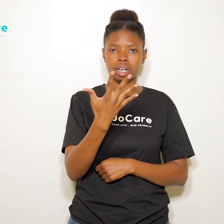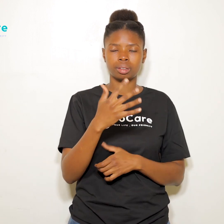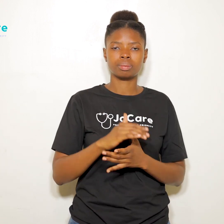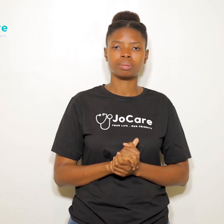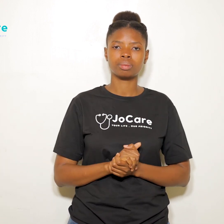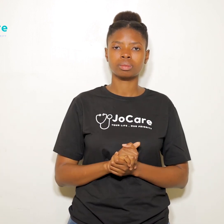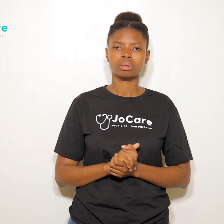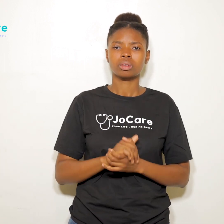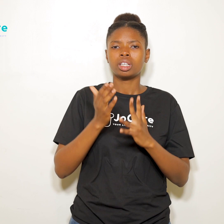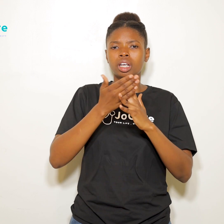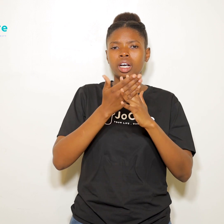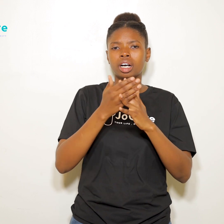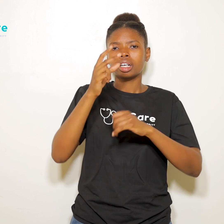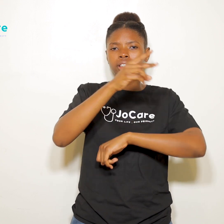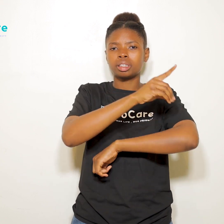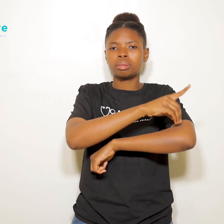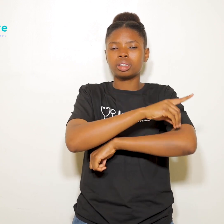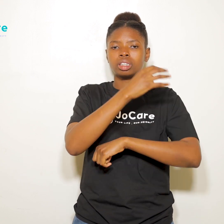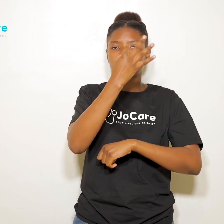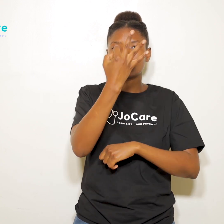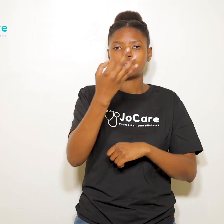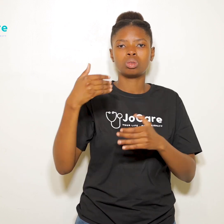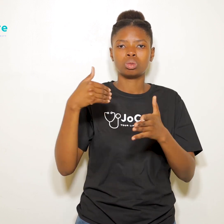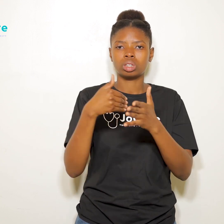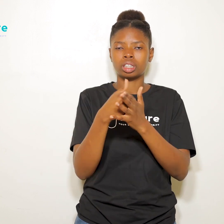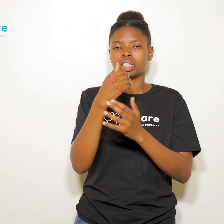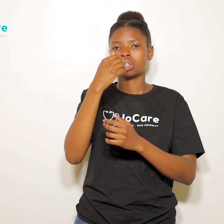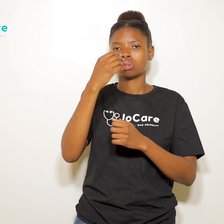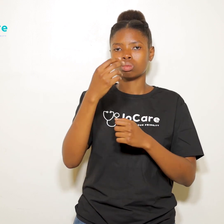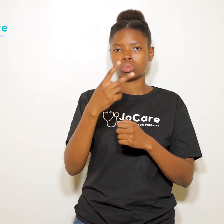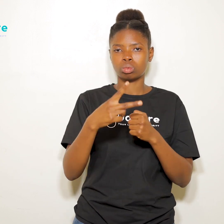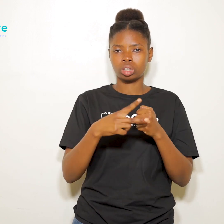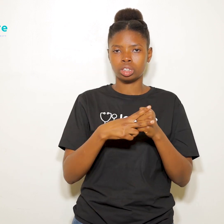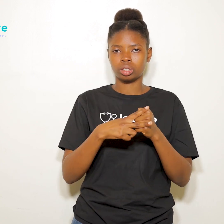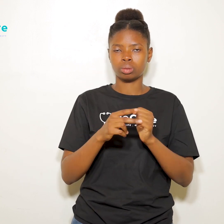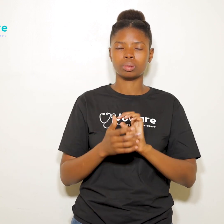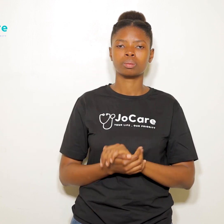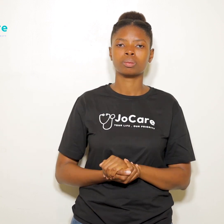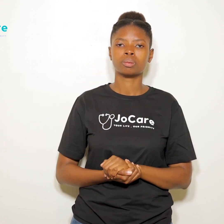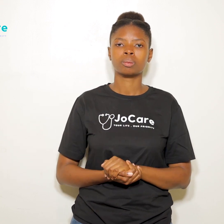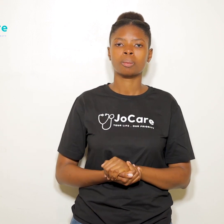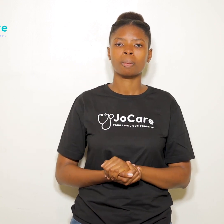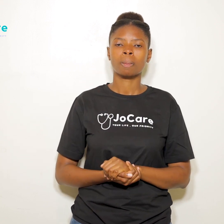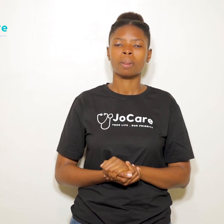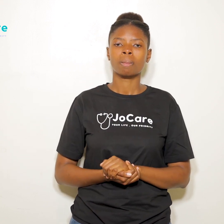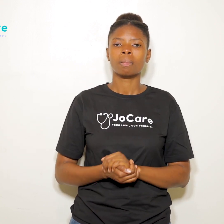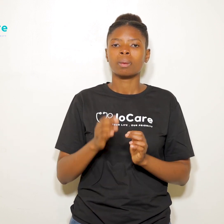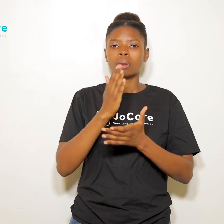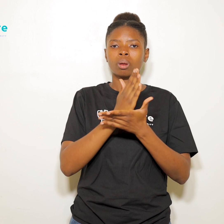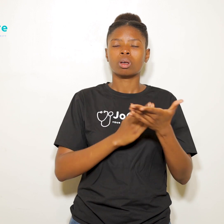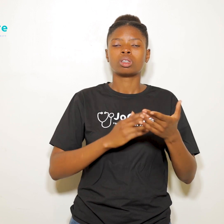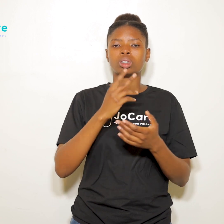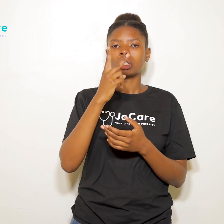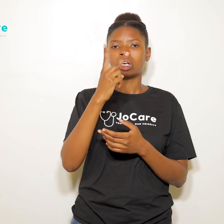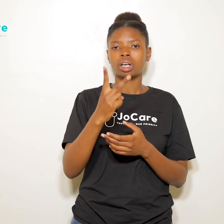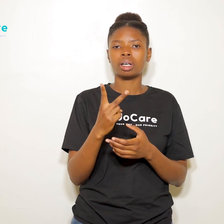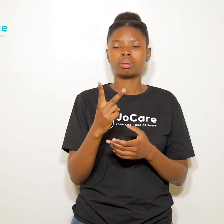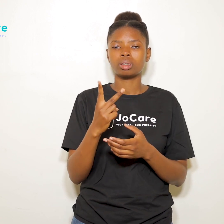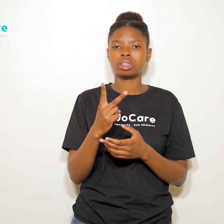nko kuri 7. Reka dufate iminsi 5, sibyo? Igice cya kabiri cya kindi bwa twiste cyitwa